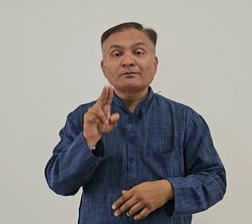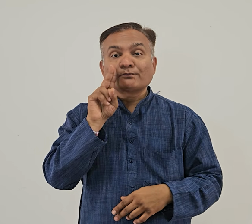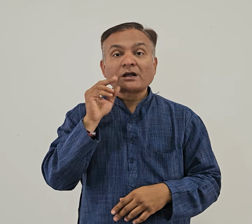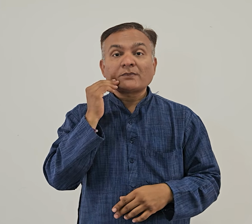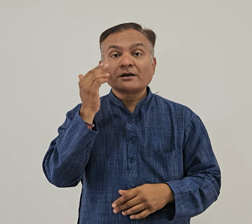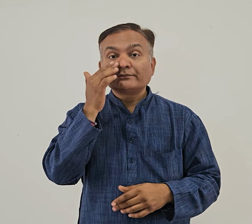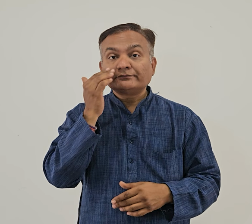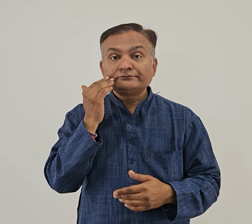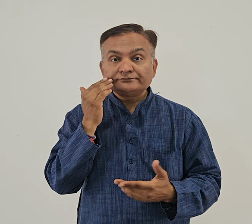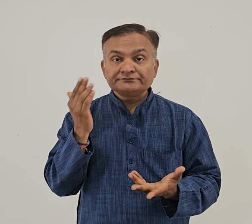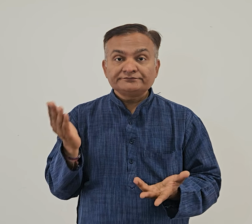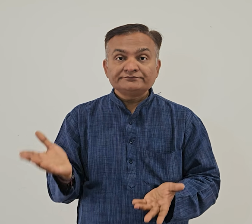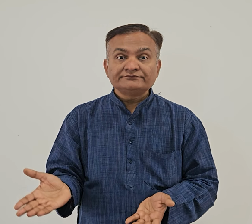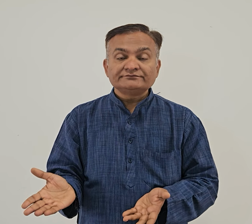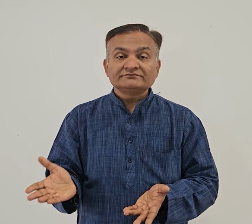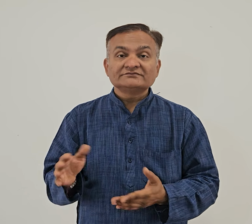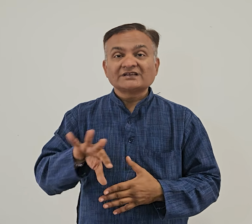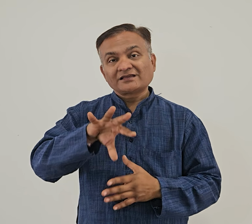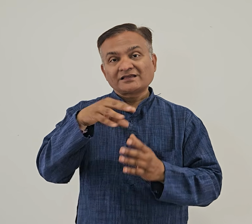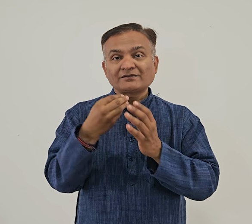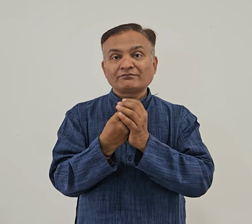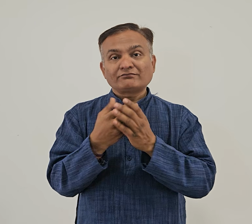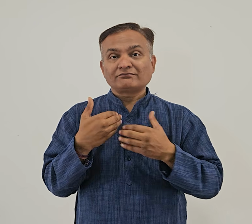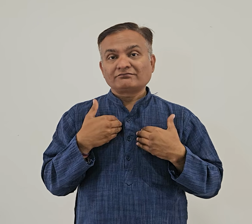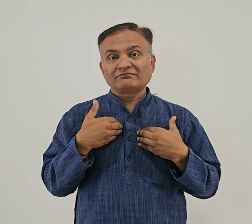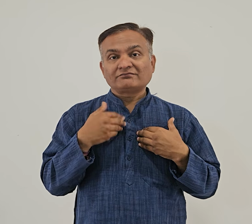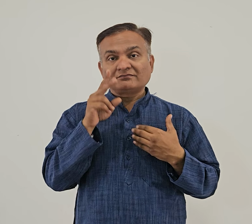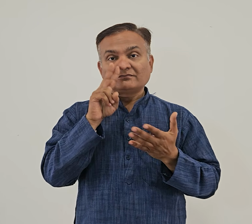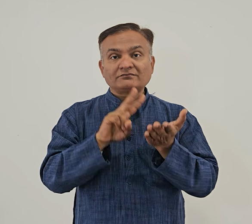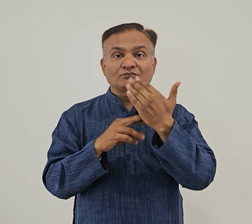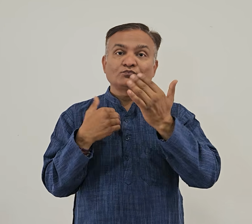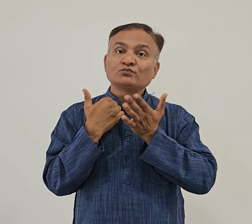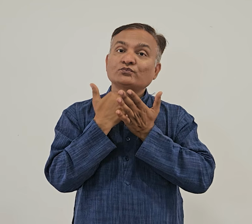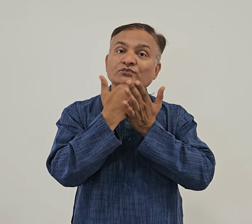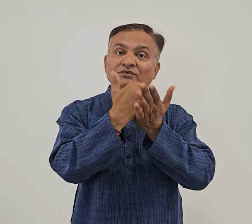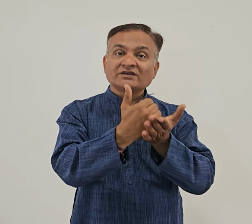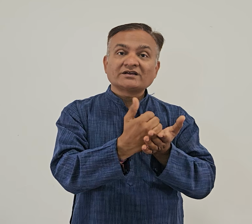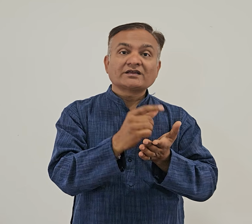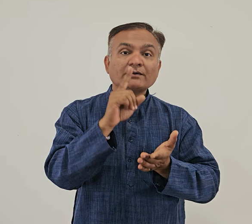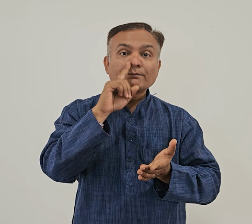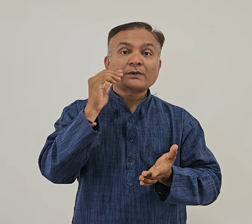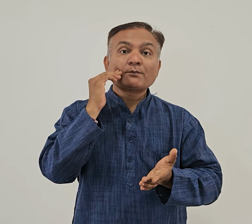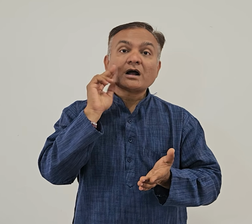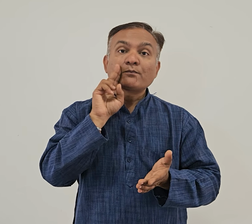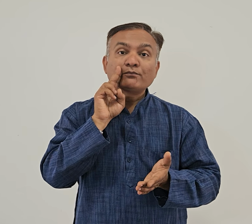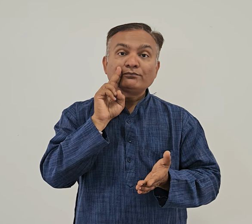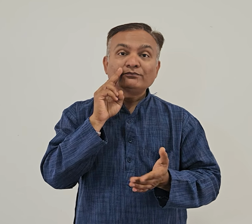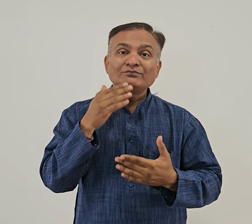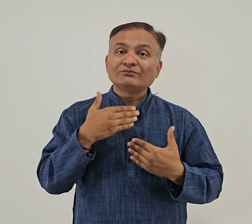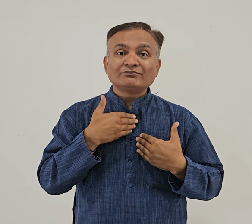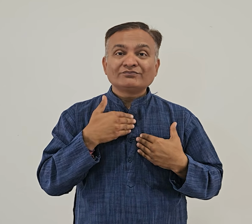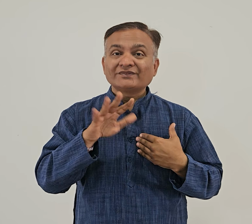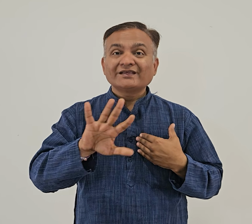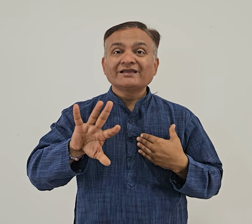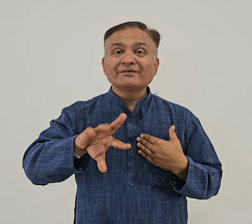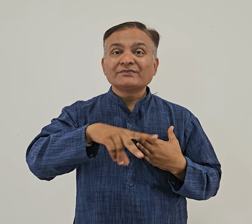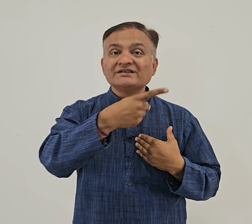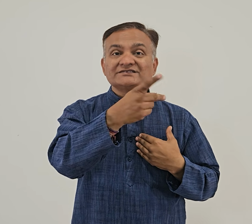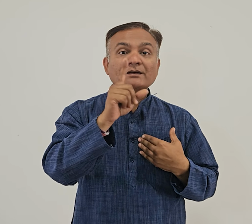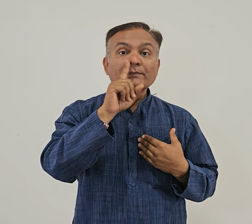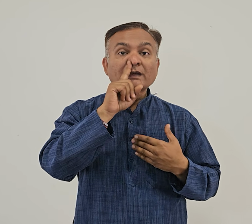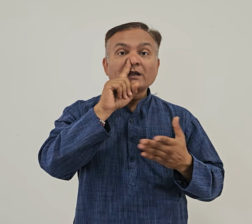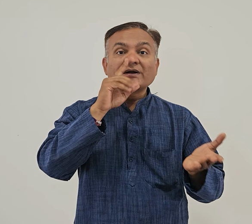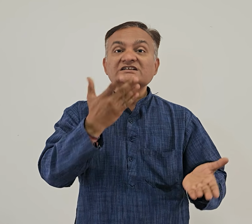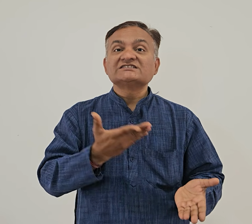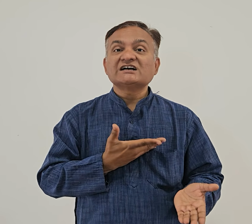અમે તો બધાને એ જ બોધ આપીએ છીએ કે મા બાપની સેવા કરો. મા બાપ એટલે એવું નહીં કે પોતાના જ મા બાપ, બહેનો માટેના સાસુ